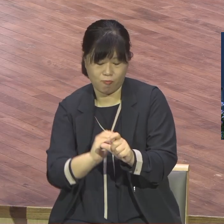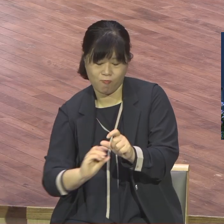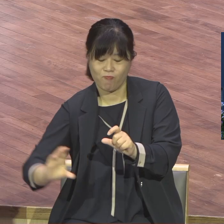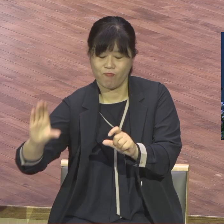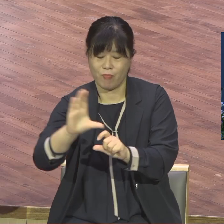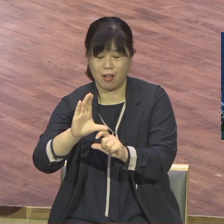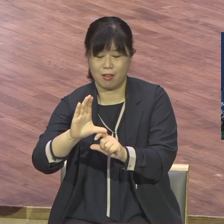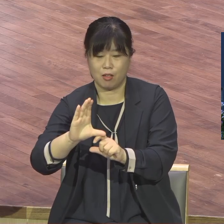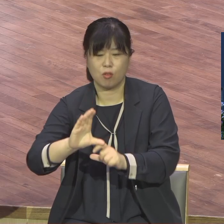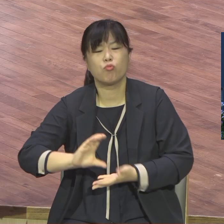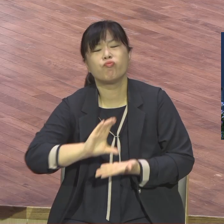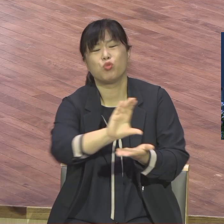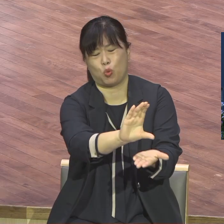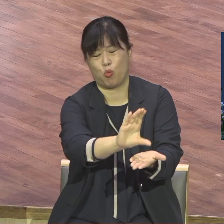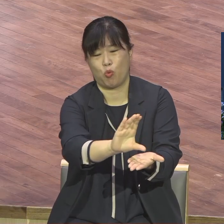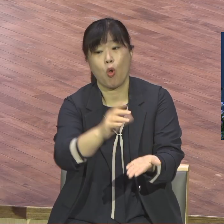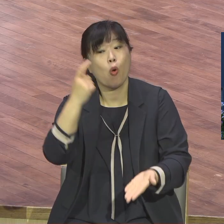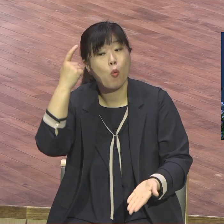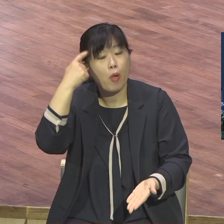만든다.